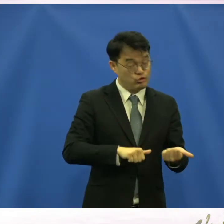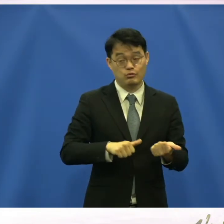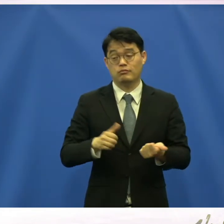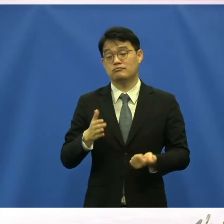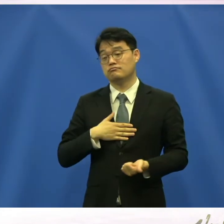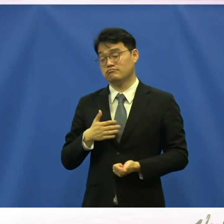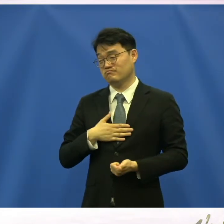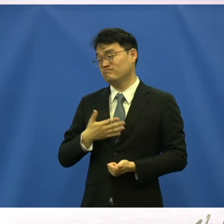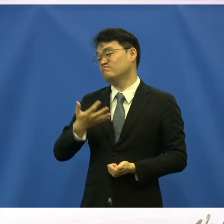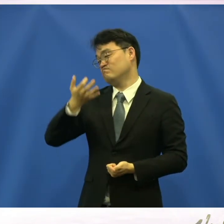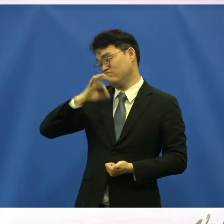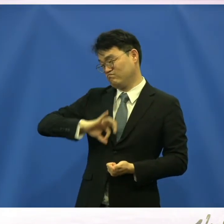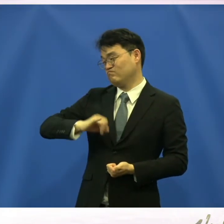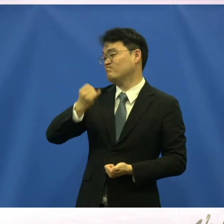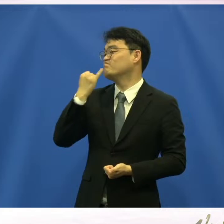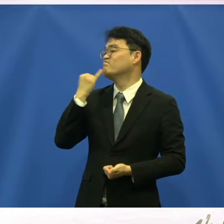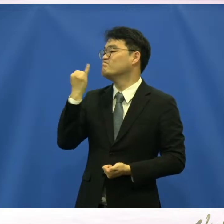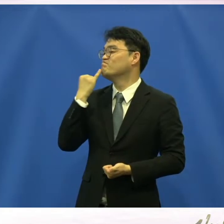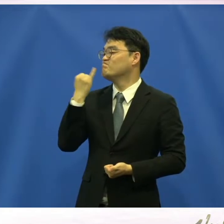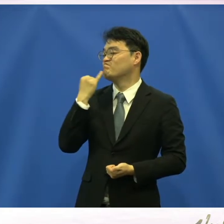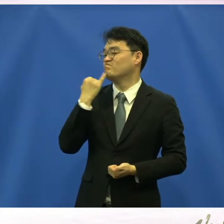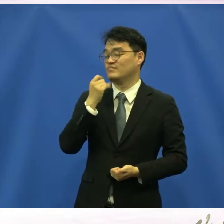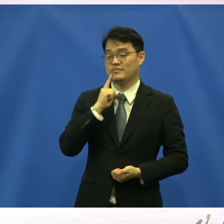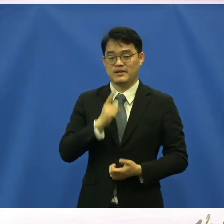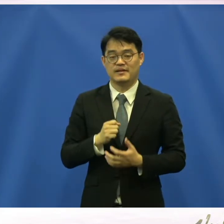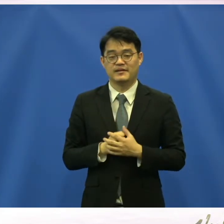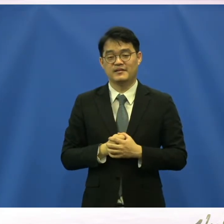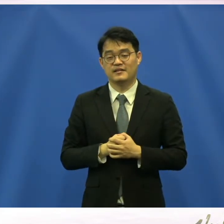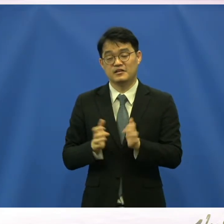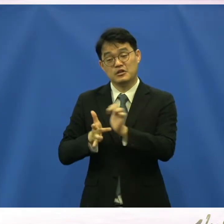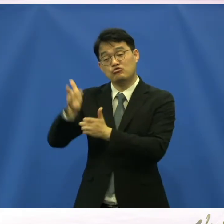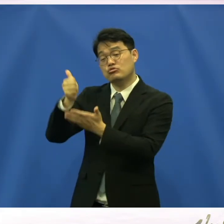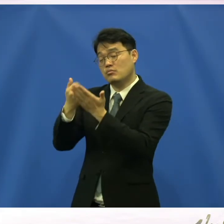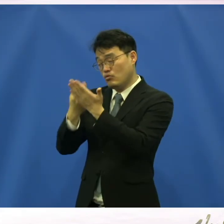그분을 위해서 내 죽는 것 죽겠다는 거예요.